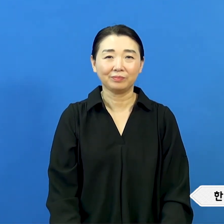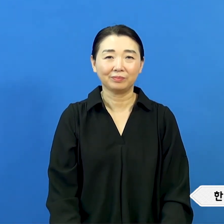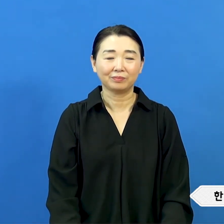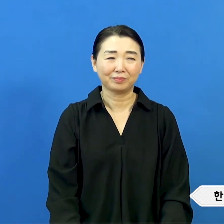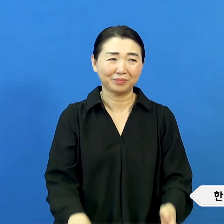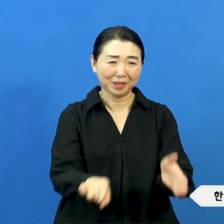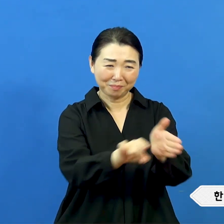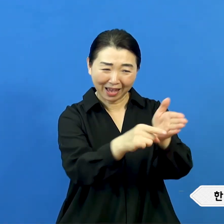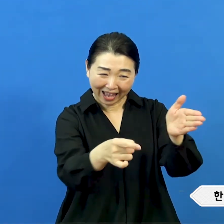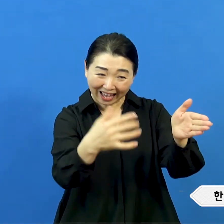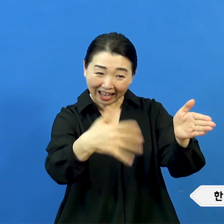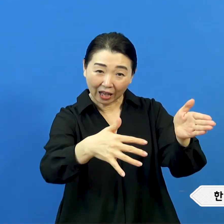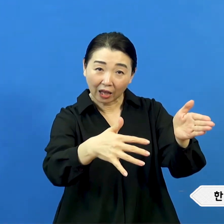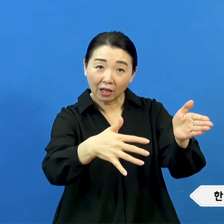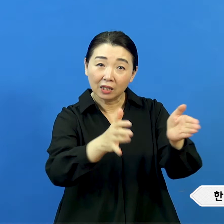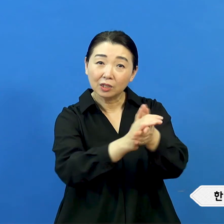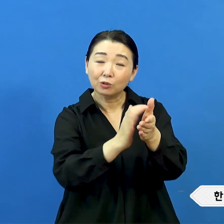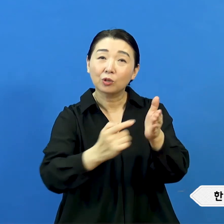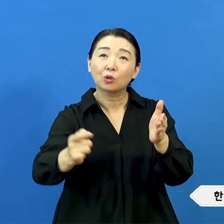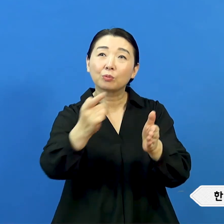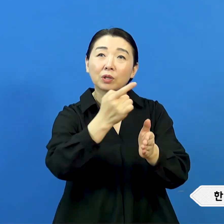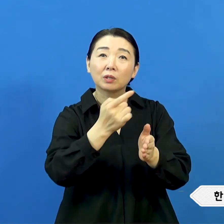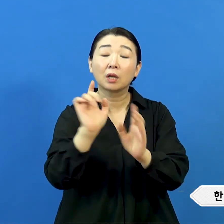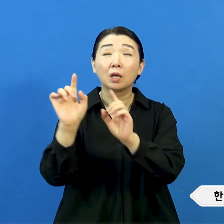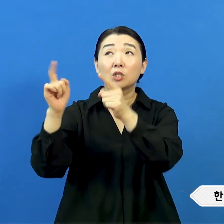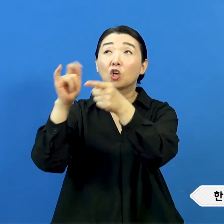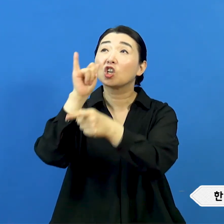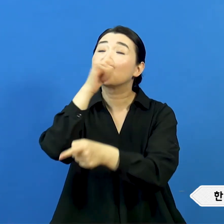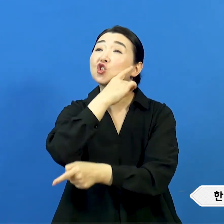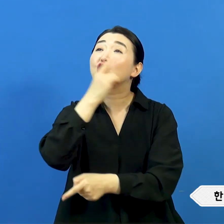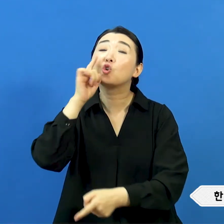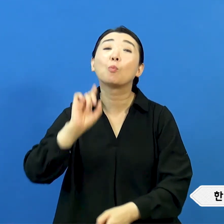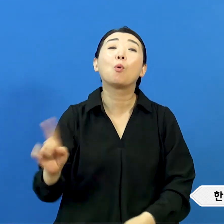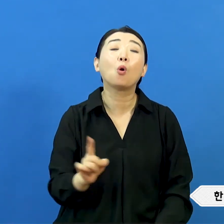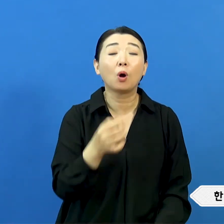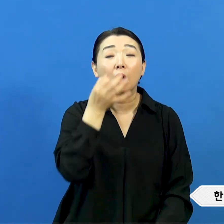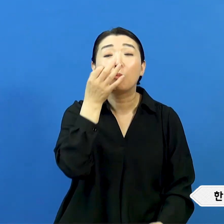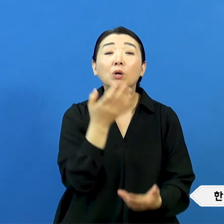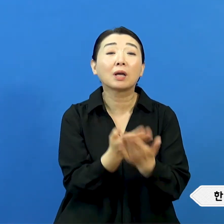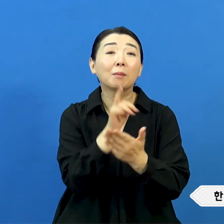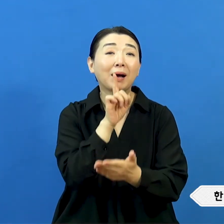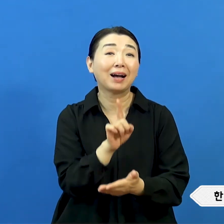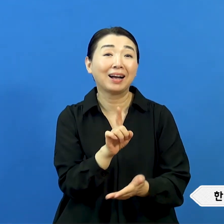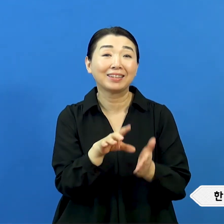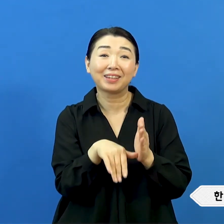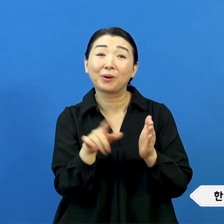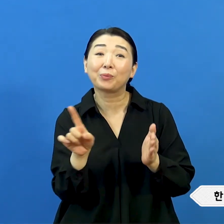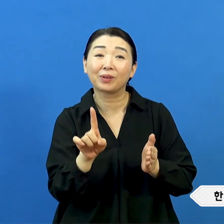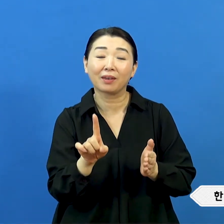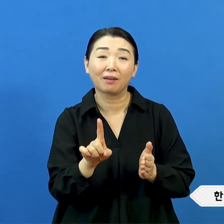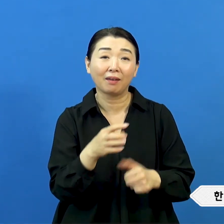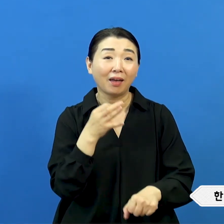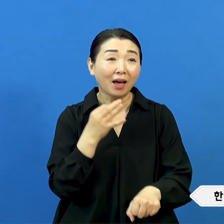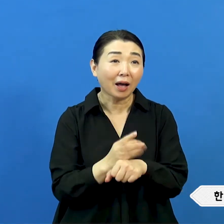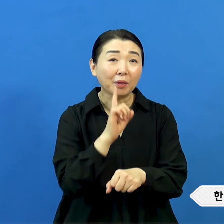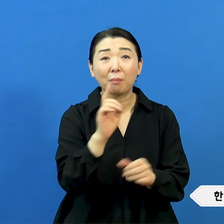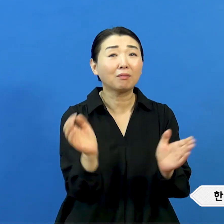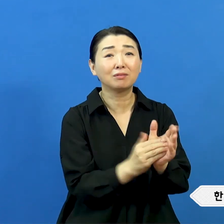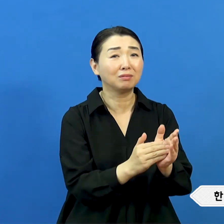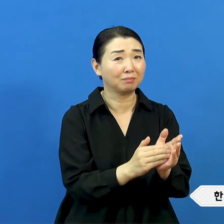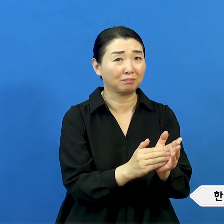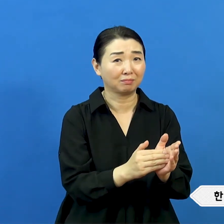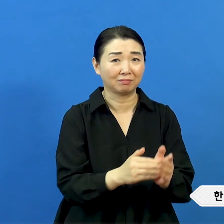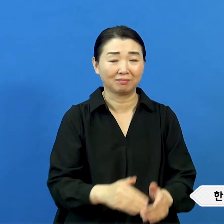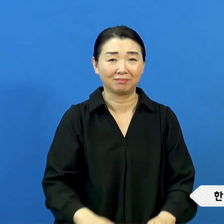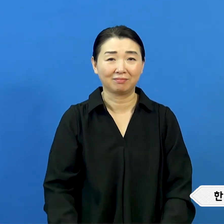불신자 친구가 여러분에게 천당이 있다는 증거가 어디 있냐 하면 대봐라 하면 간단하게 한마디만 하시면